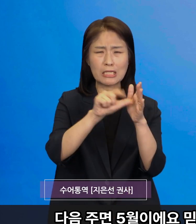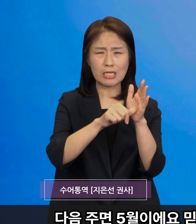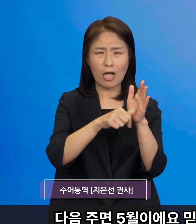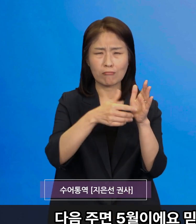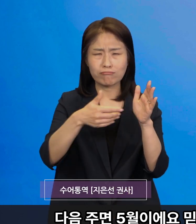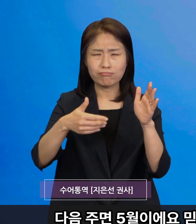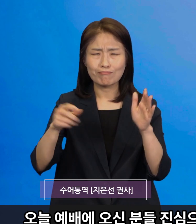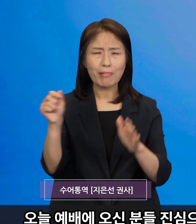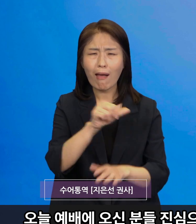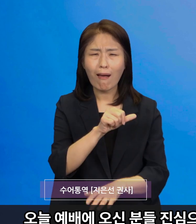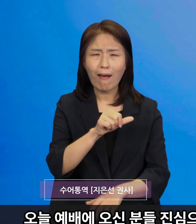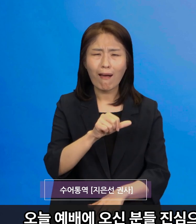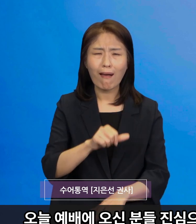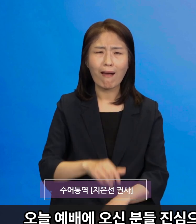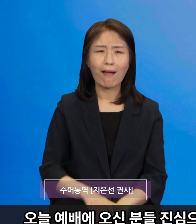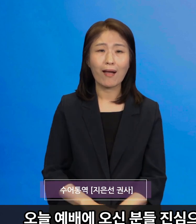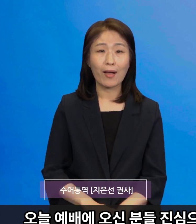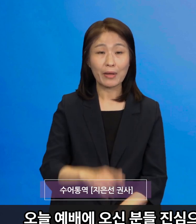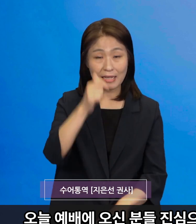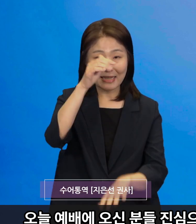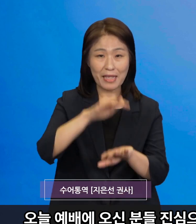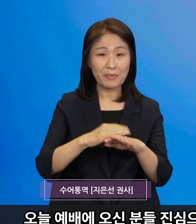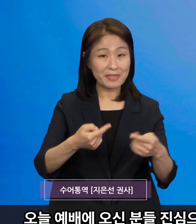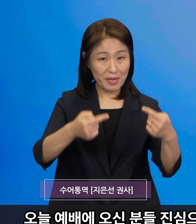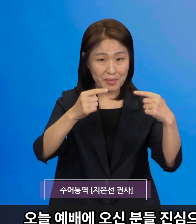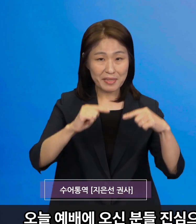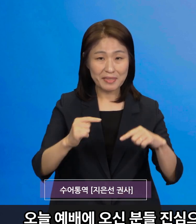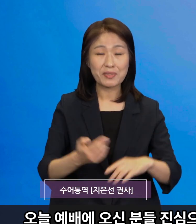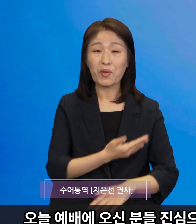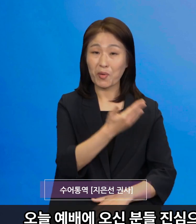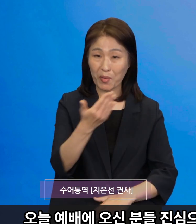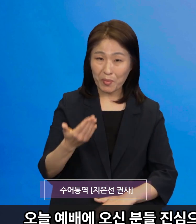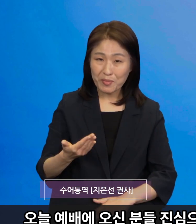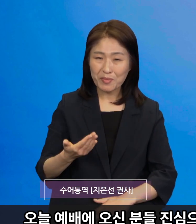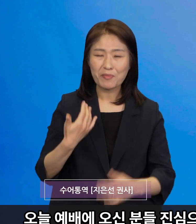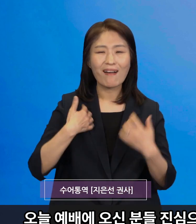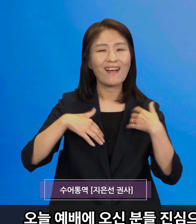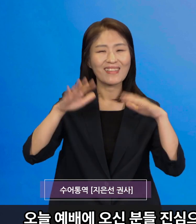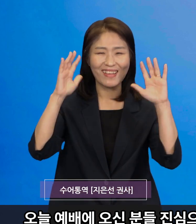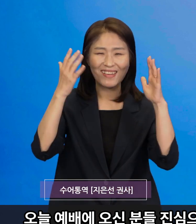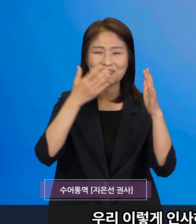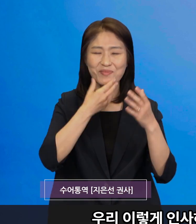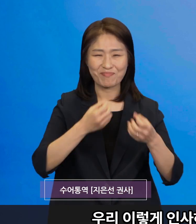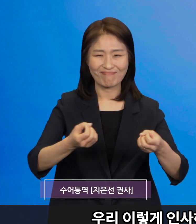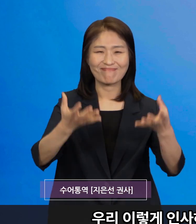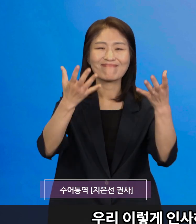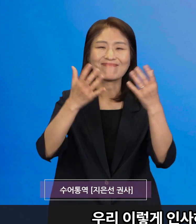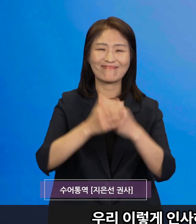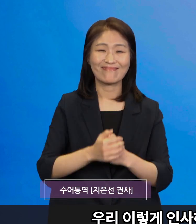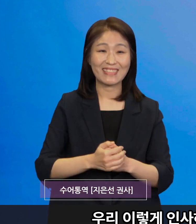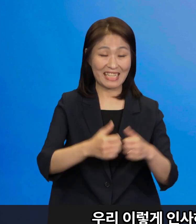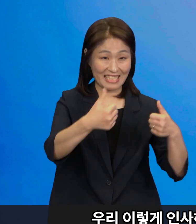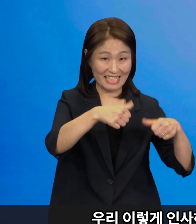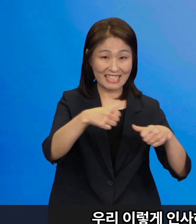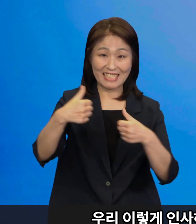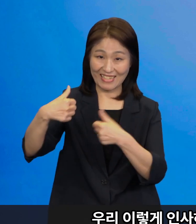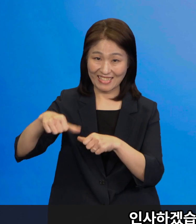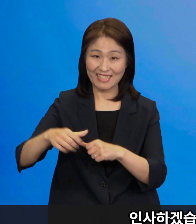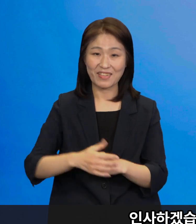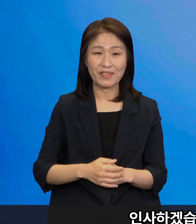빠르죠? 오늘 예배 오신 분들 진심으로 주님의 이름으로 환영하고 축복합니다. 우리 익히 인사하겠습니다.